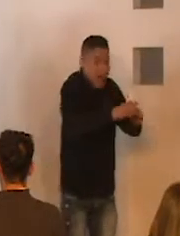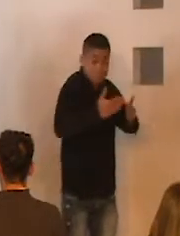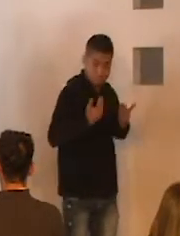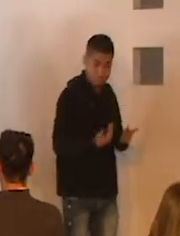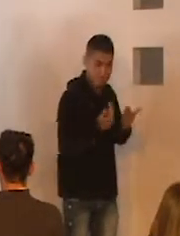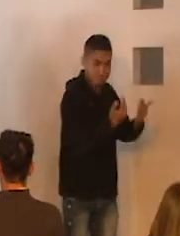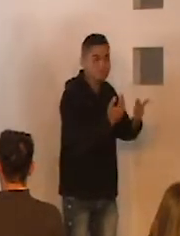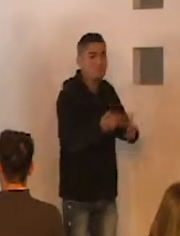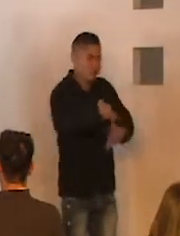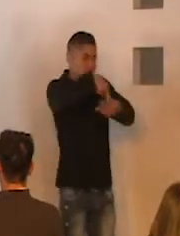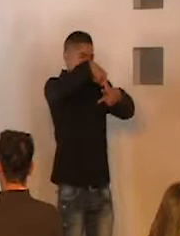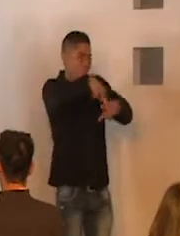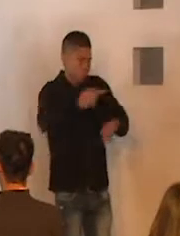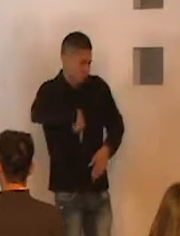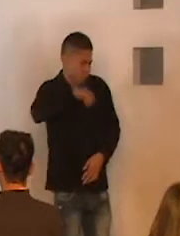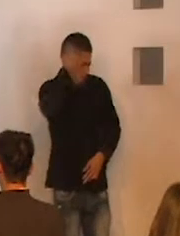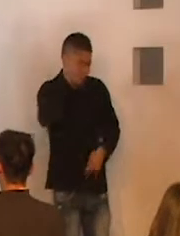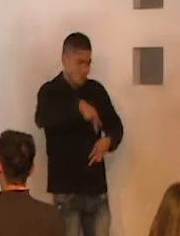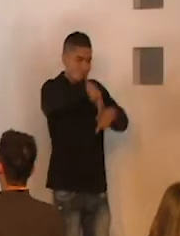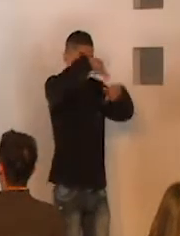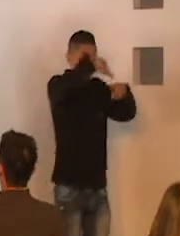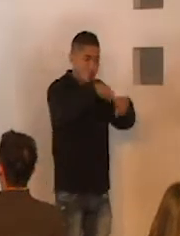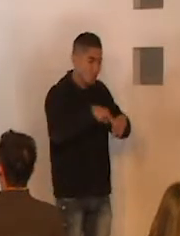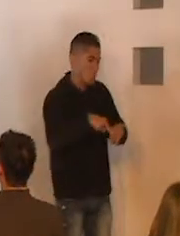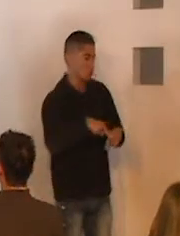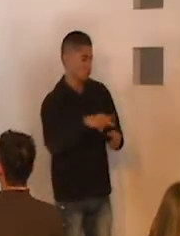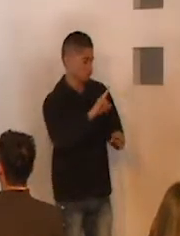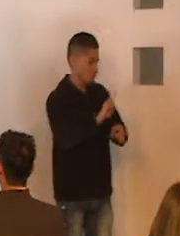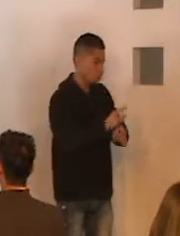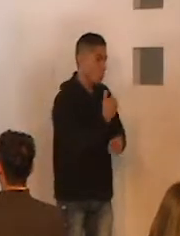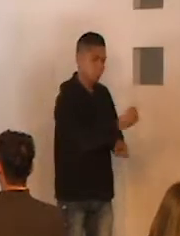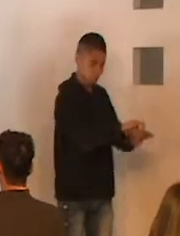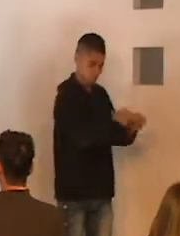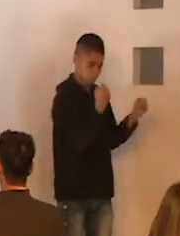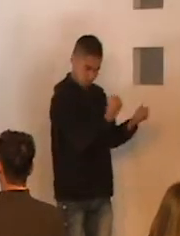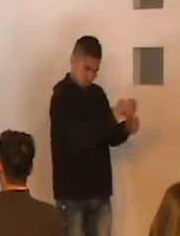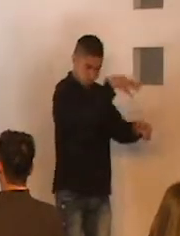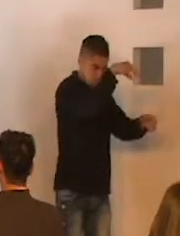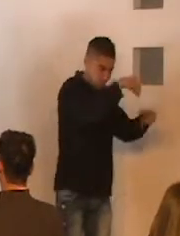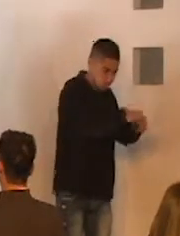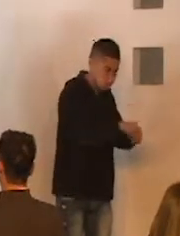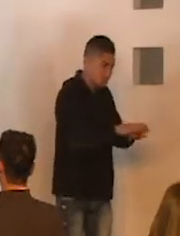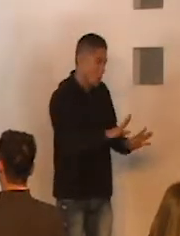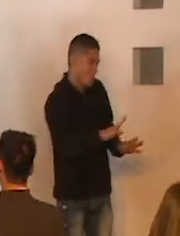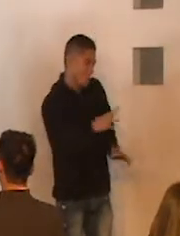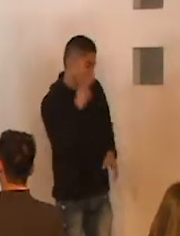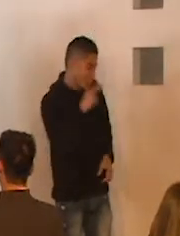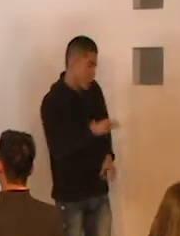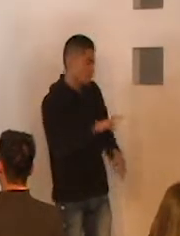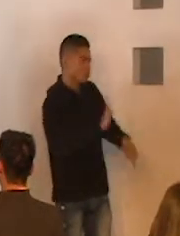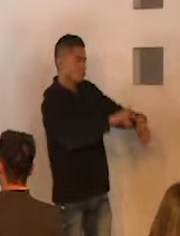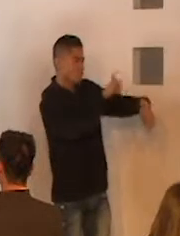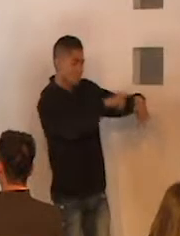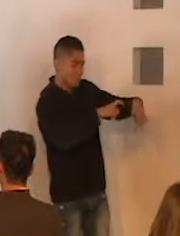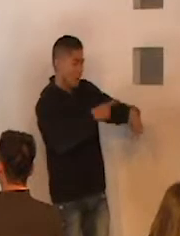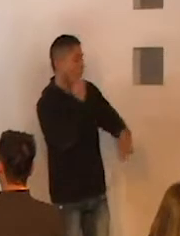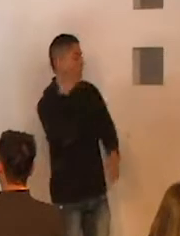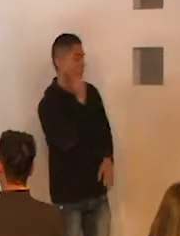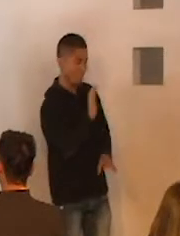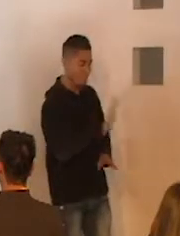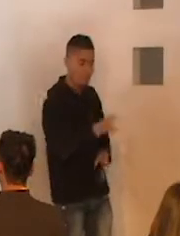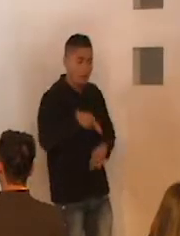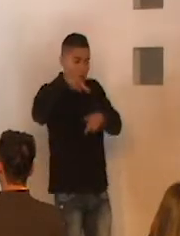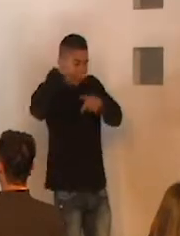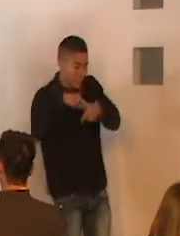los recursos que uno como docente puede implementar en el aula de acuerdo a la necesidad de los niños. Nosotros dentro